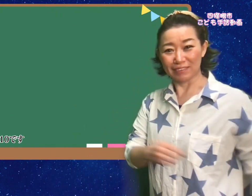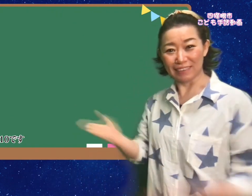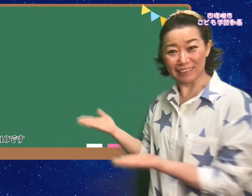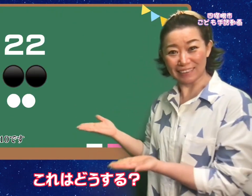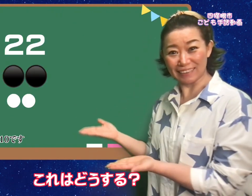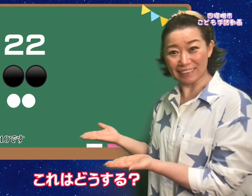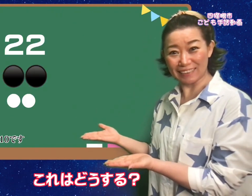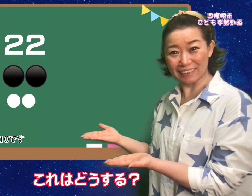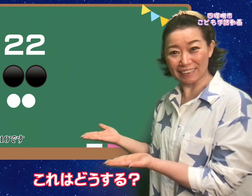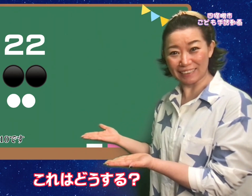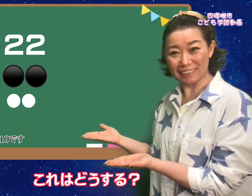これはどうする？